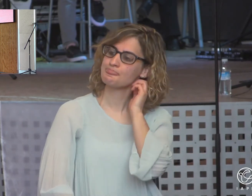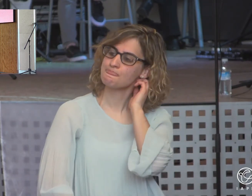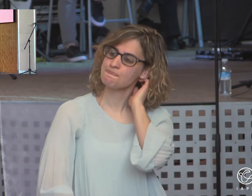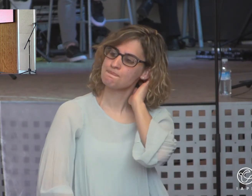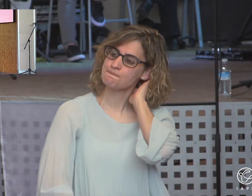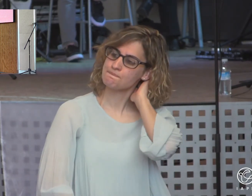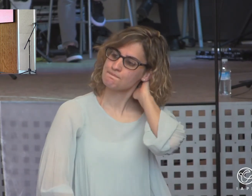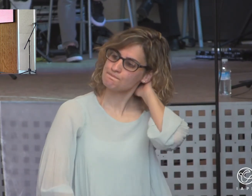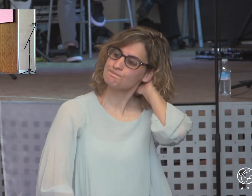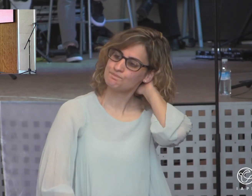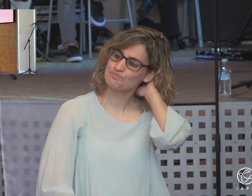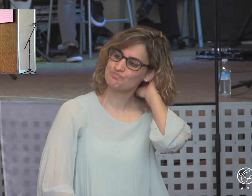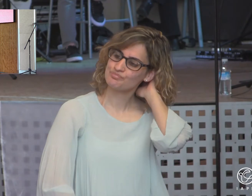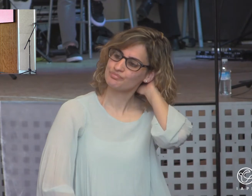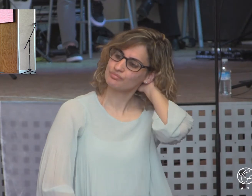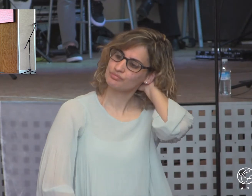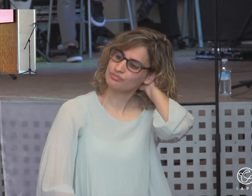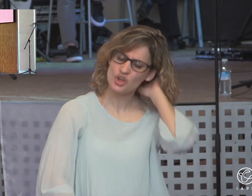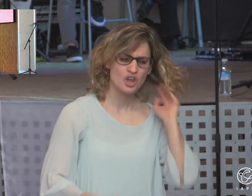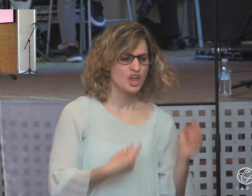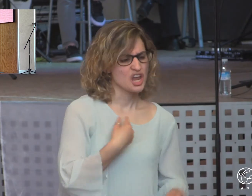querido tener esa celebración?